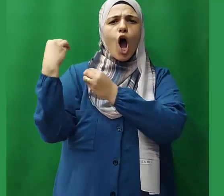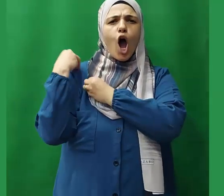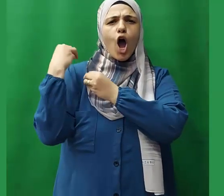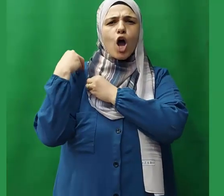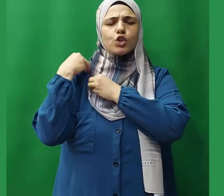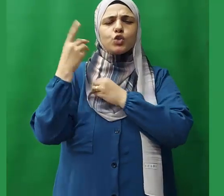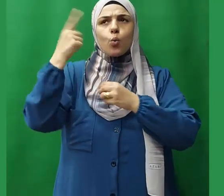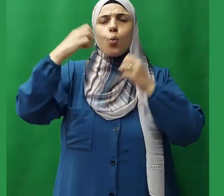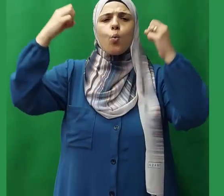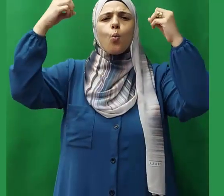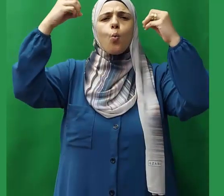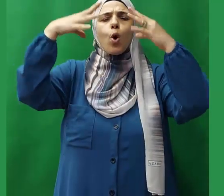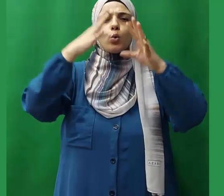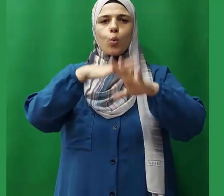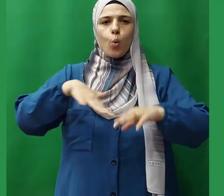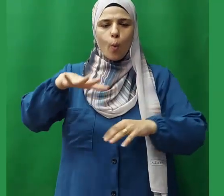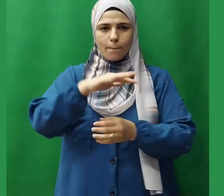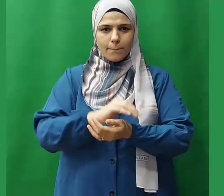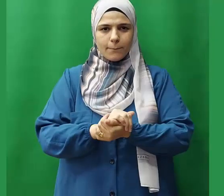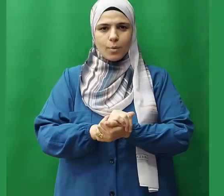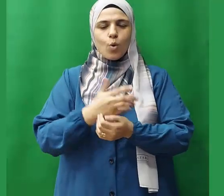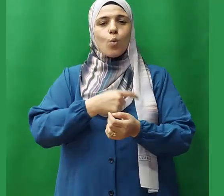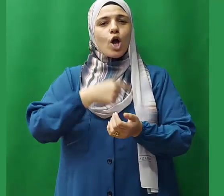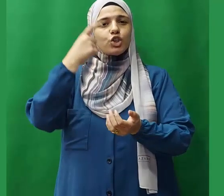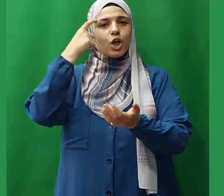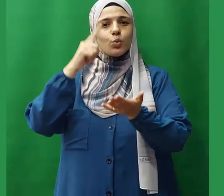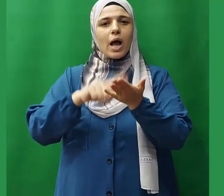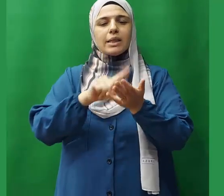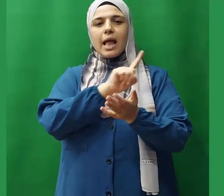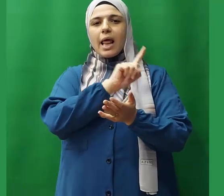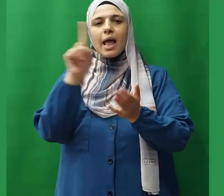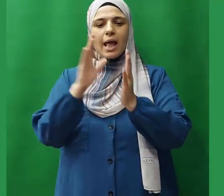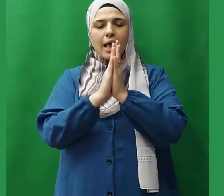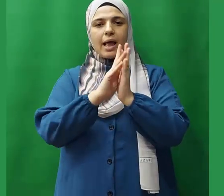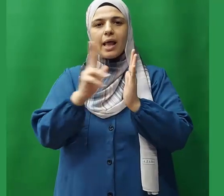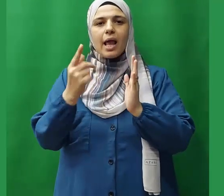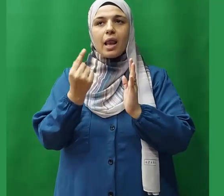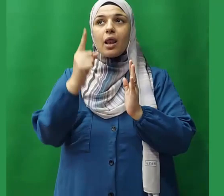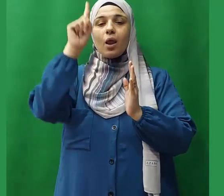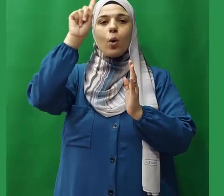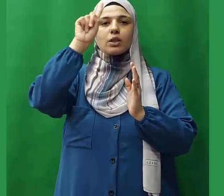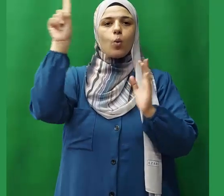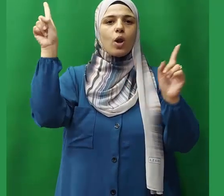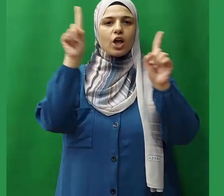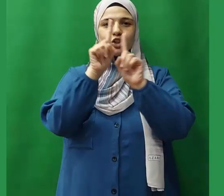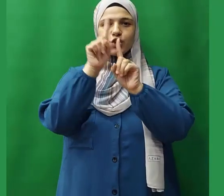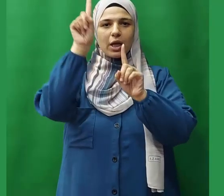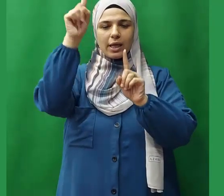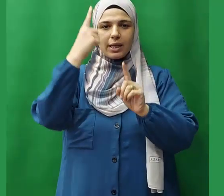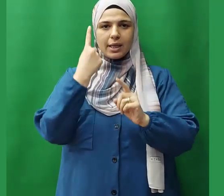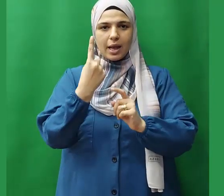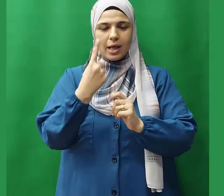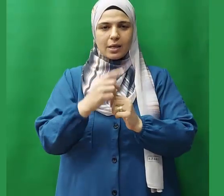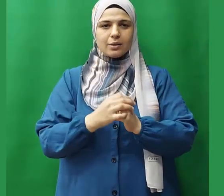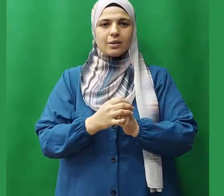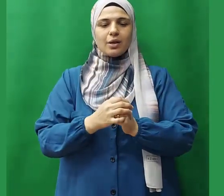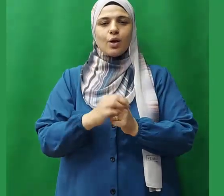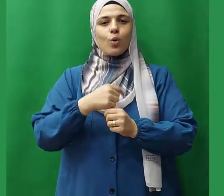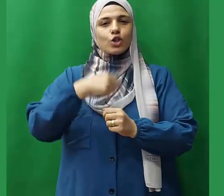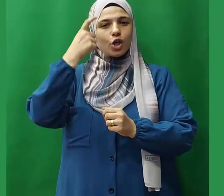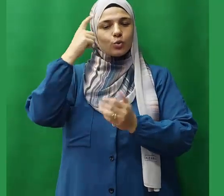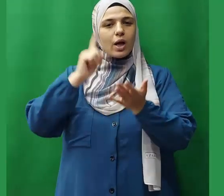اجرهم ونورهم واشهد ان لا اله الا الله وحده لا شريك